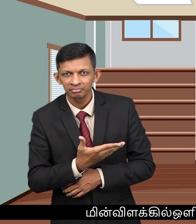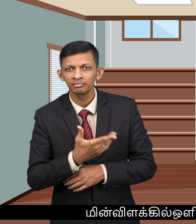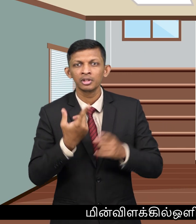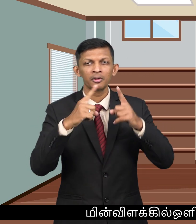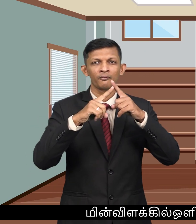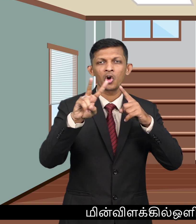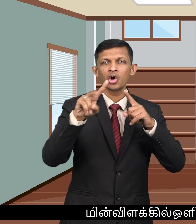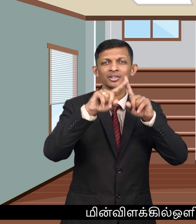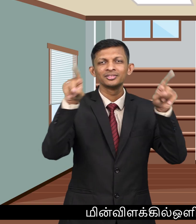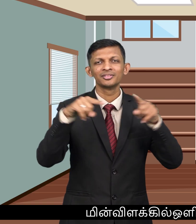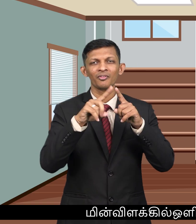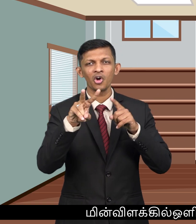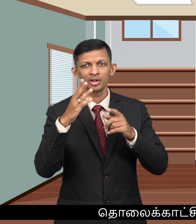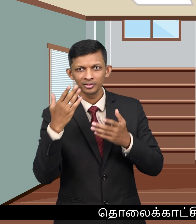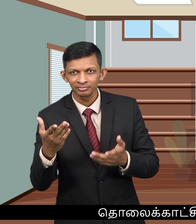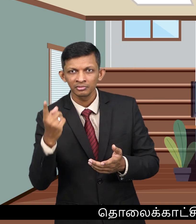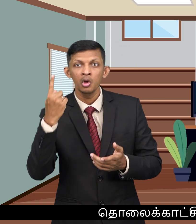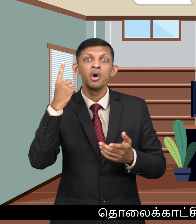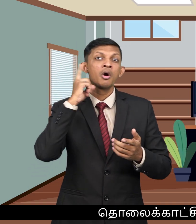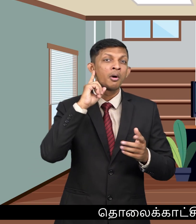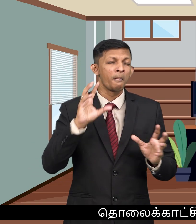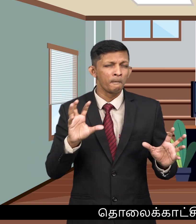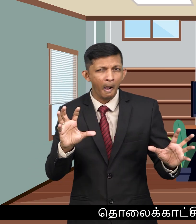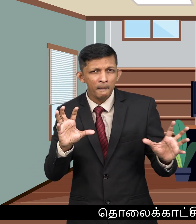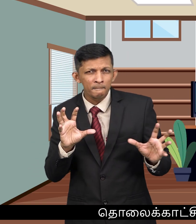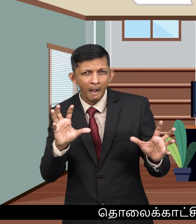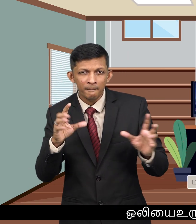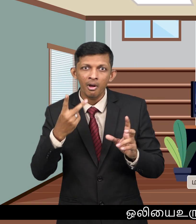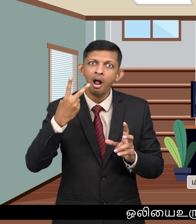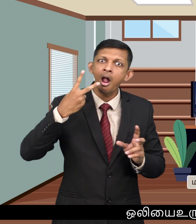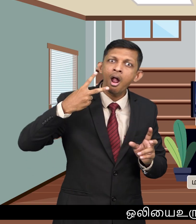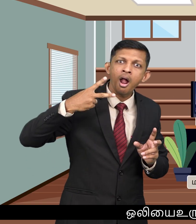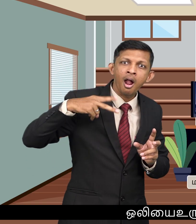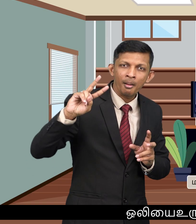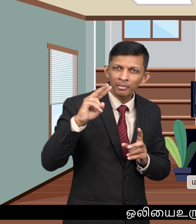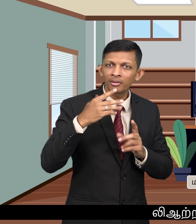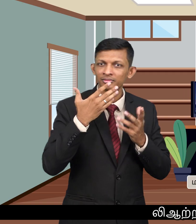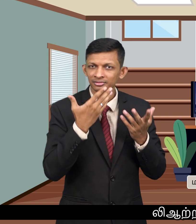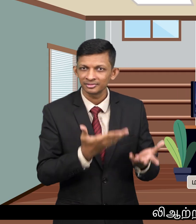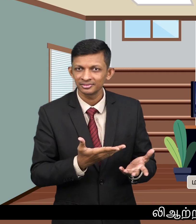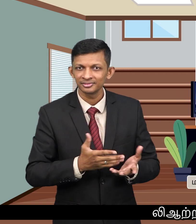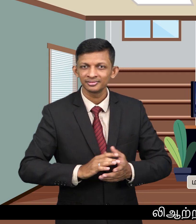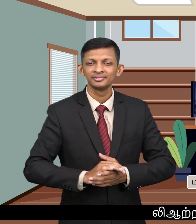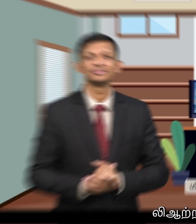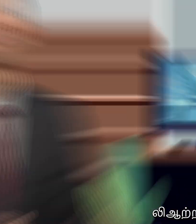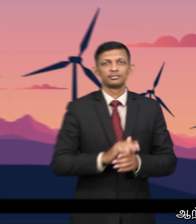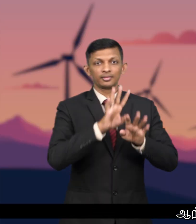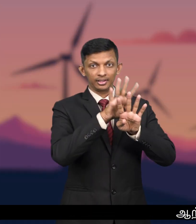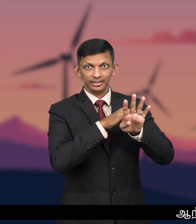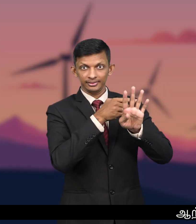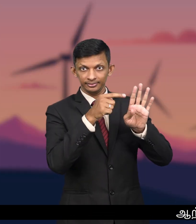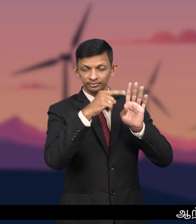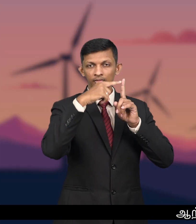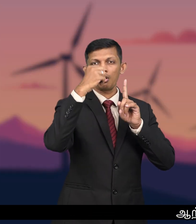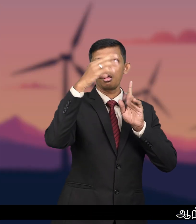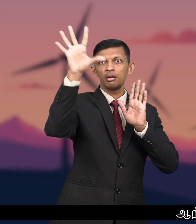ஒளி ஆற்றலாக மாறி ஒளிர்கிறது. தொலைக்காட்சி அல்லது ஒளிபெருக்கில் ஒளியை உருவாக்குவதன் மூலம் ஒளி ஆற்றலாக மாறுகிறது.